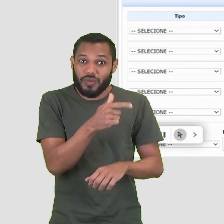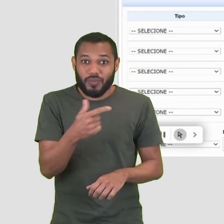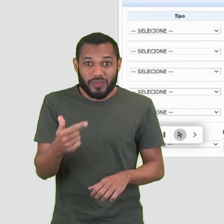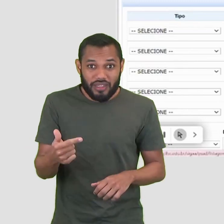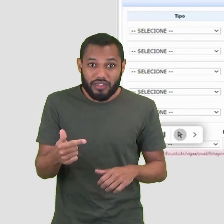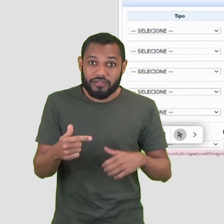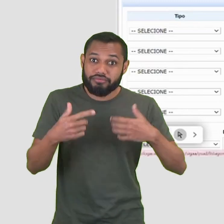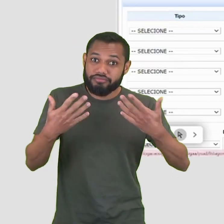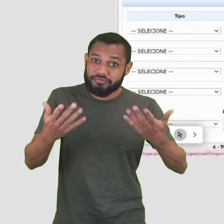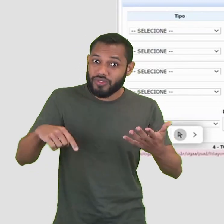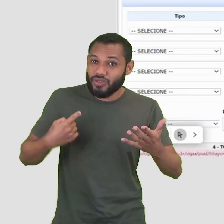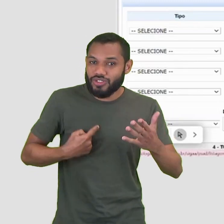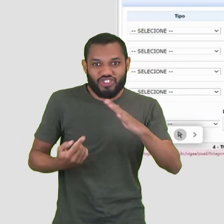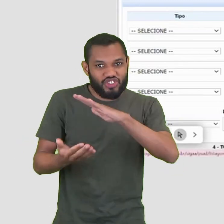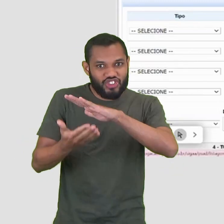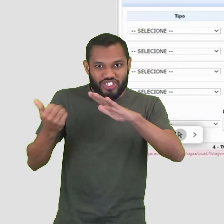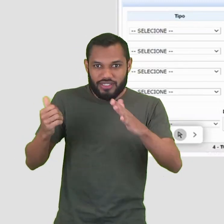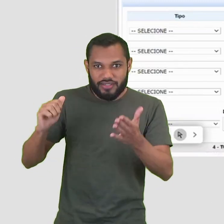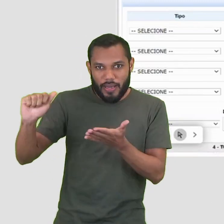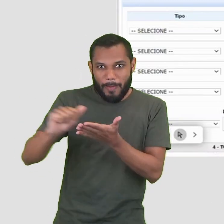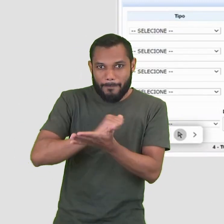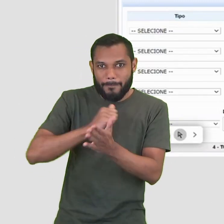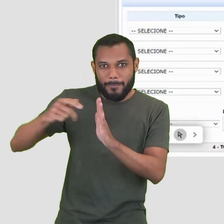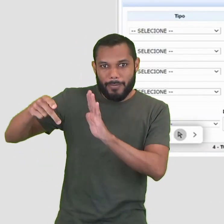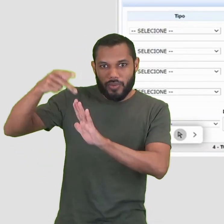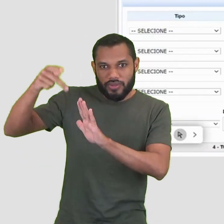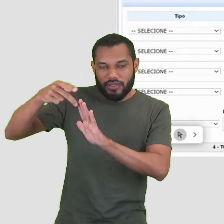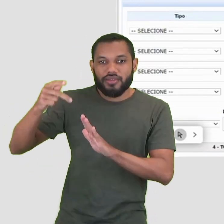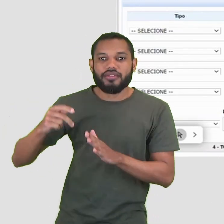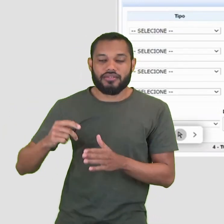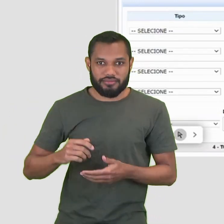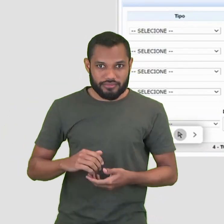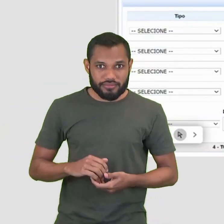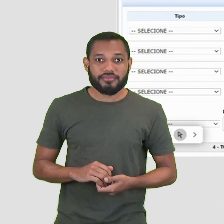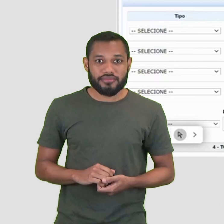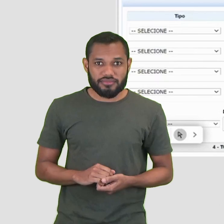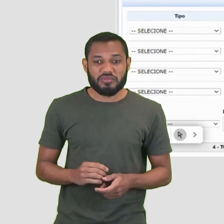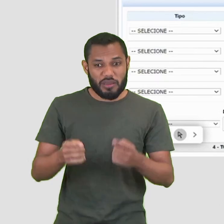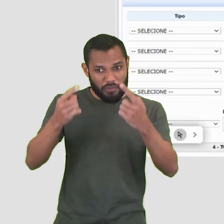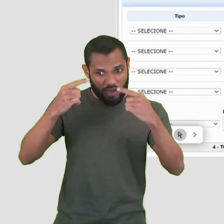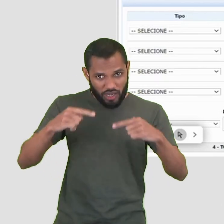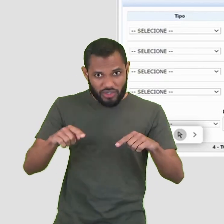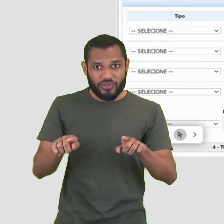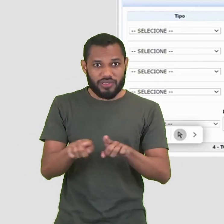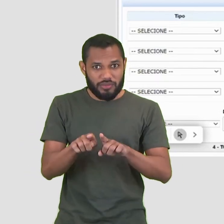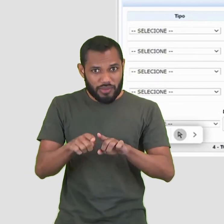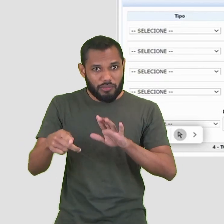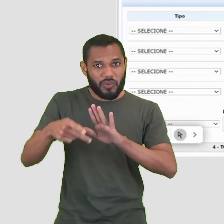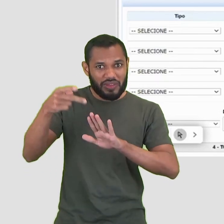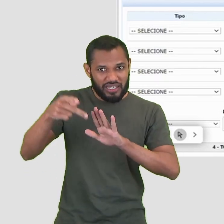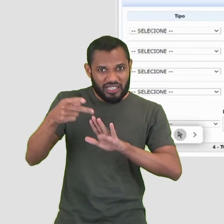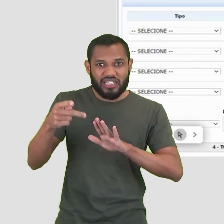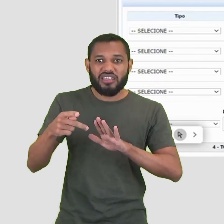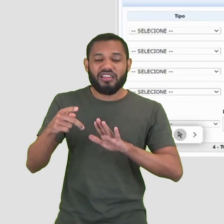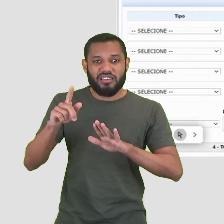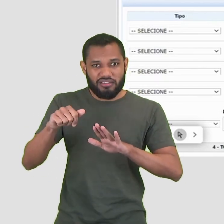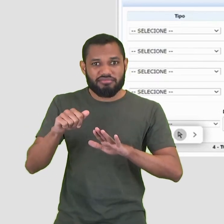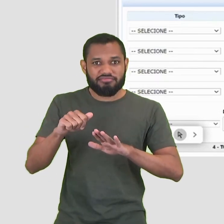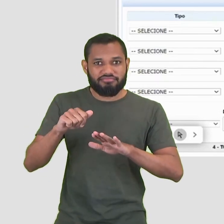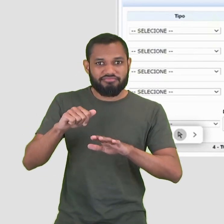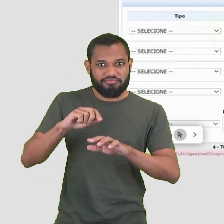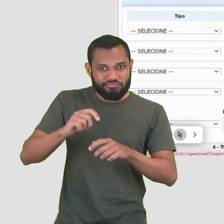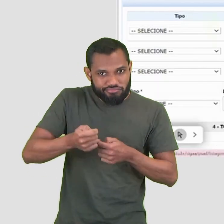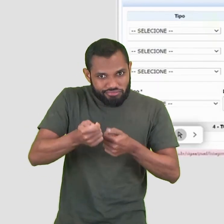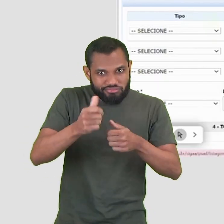vai remover essa portaria. Da mesma forma, essa outra portaria que também é de adicional de